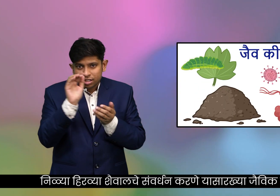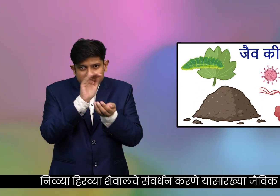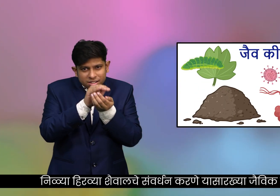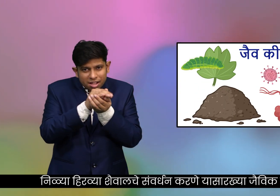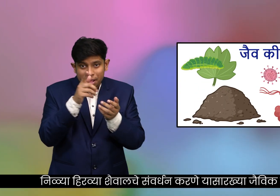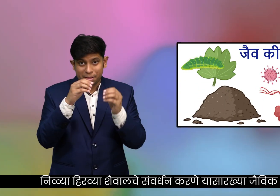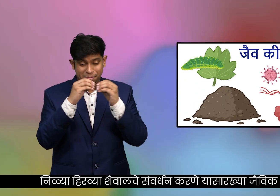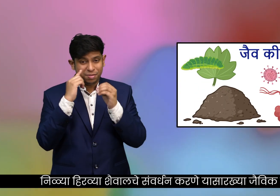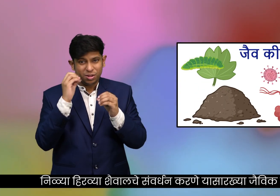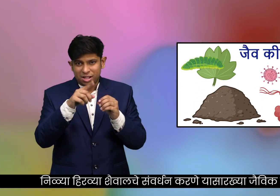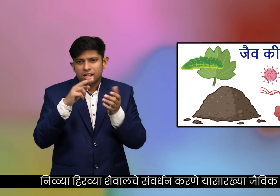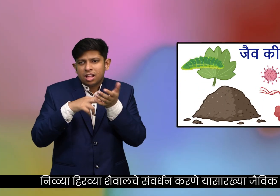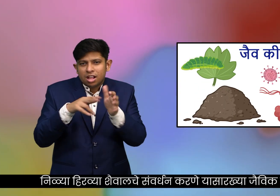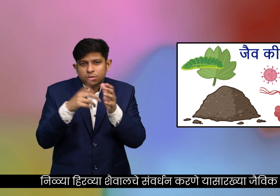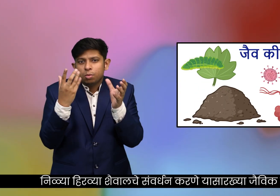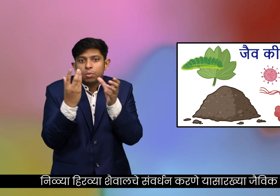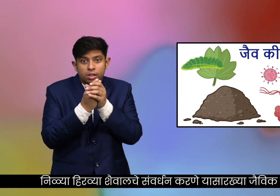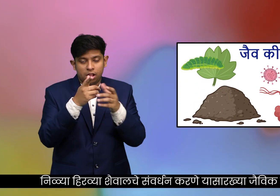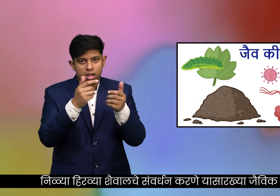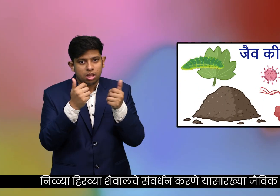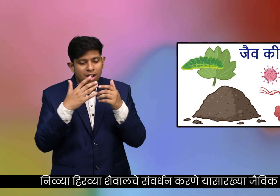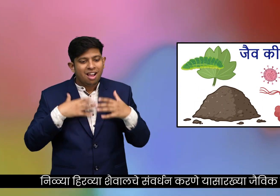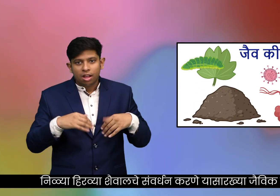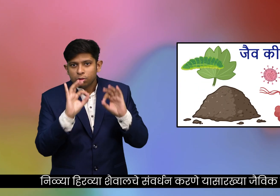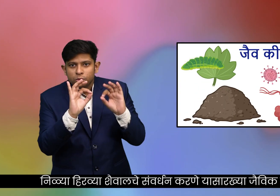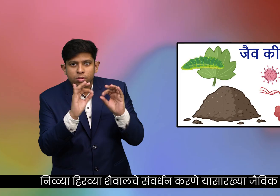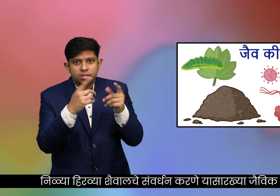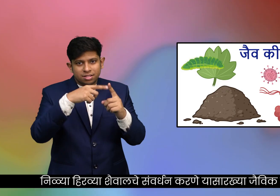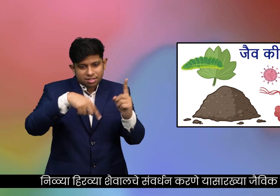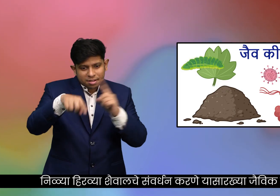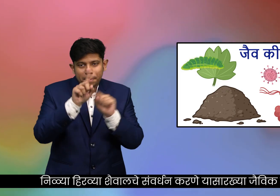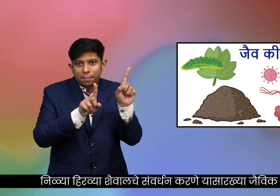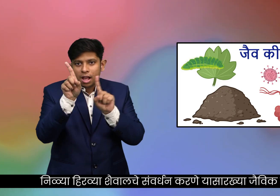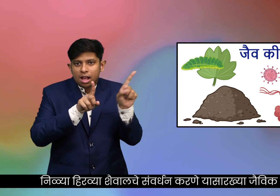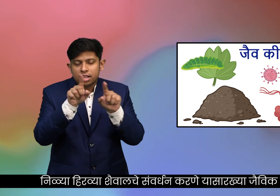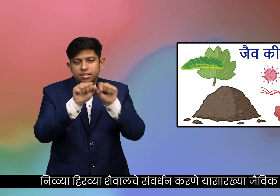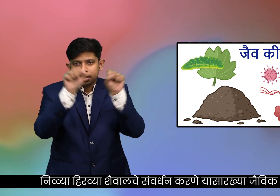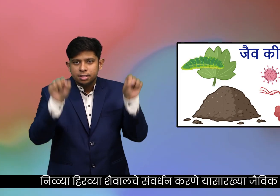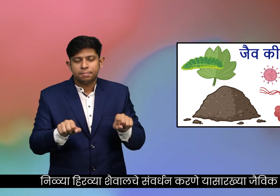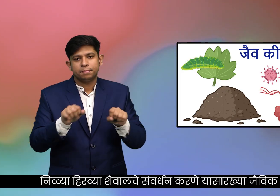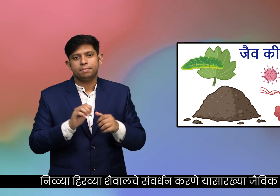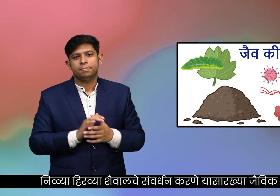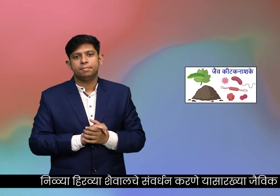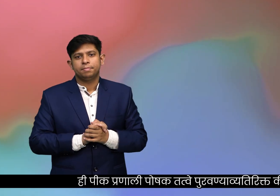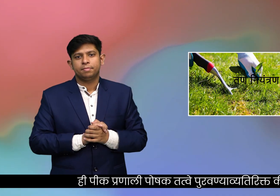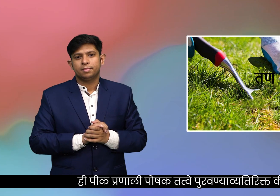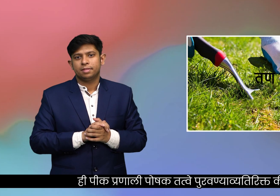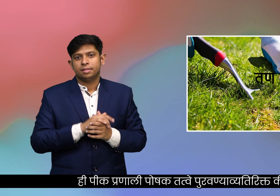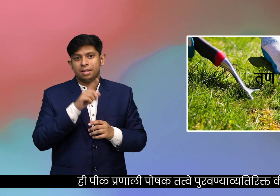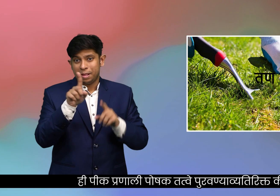नळ्या हिरव्या शैवालाचे संवर्धन करणे यासारखे जैविक घटकांचा वापर. चौथा, ही